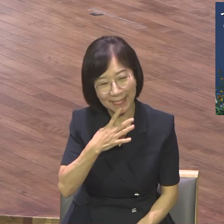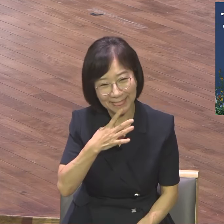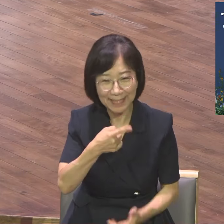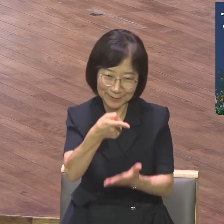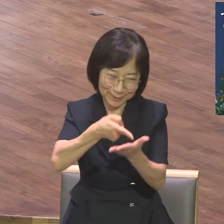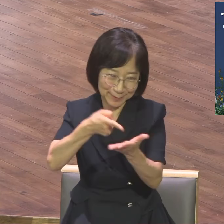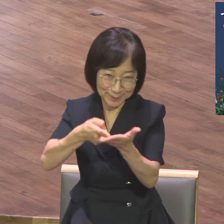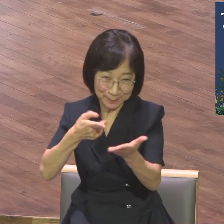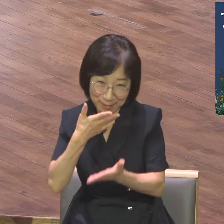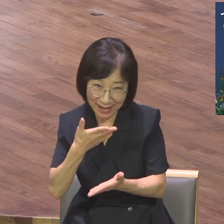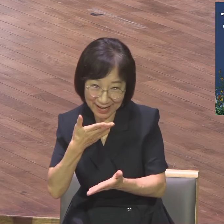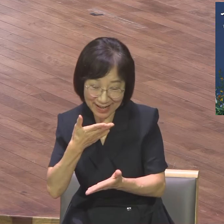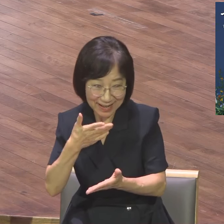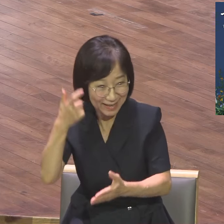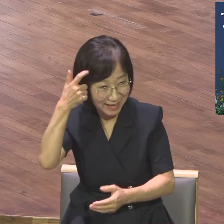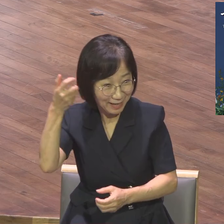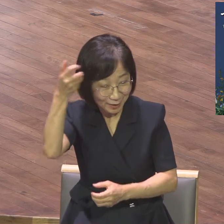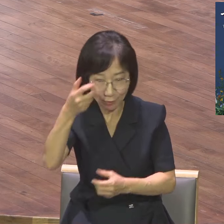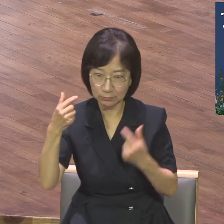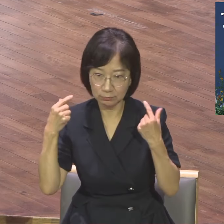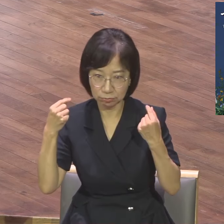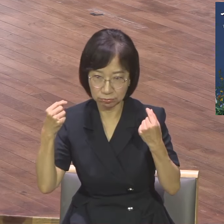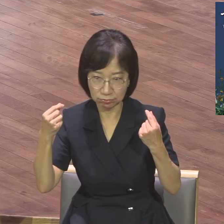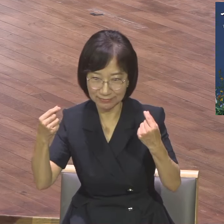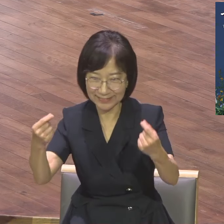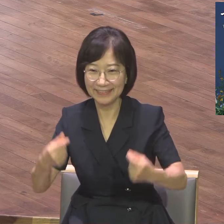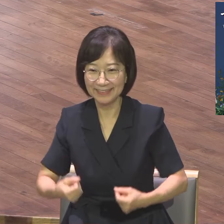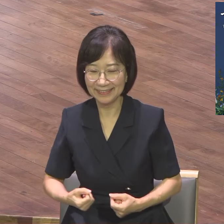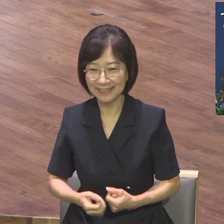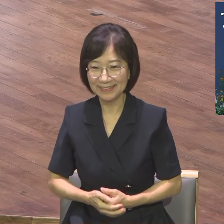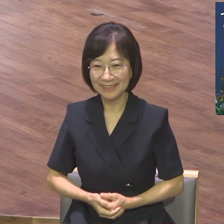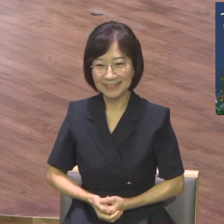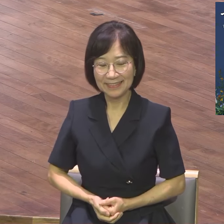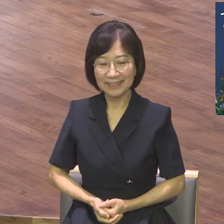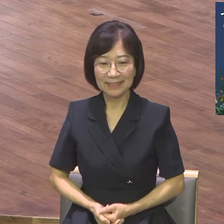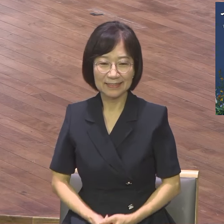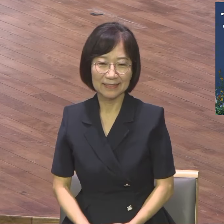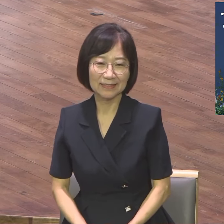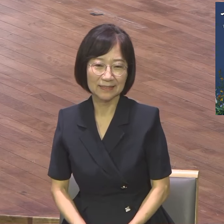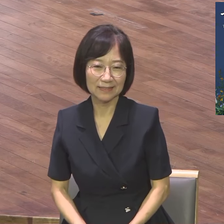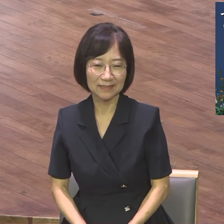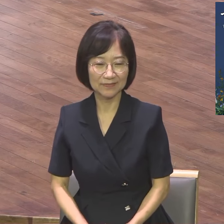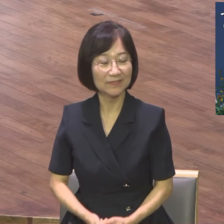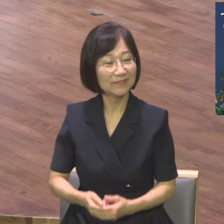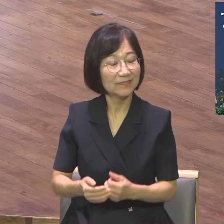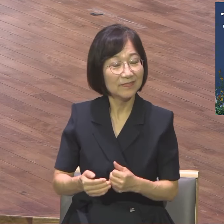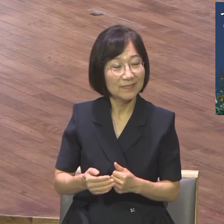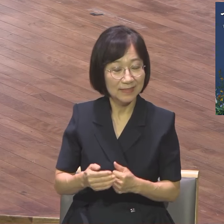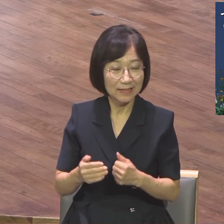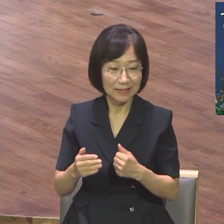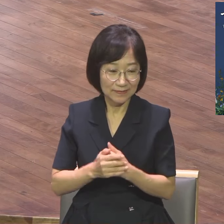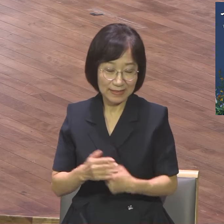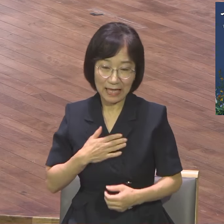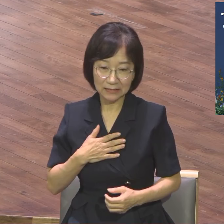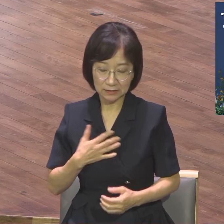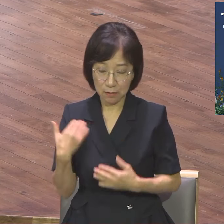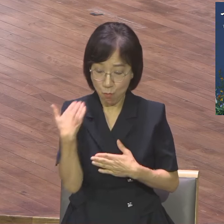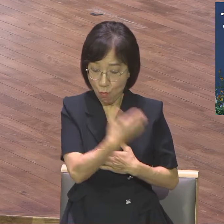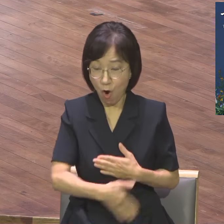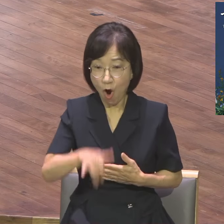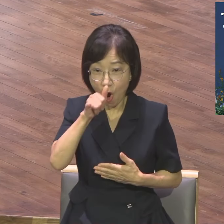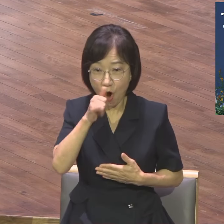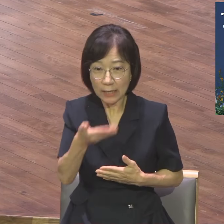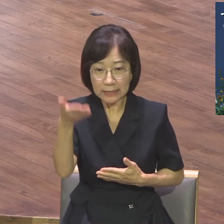아멘. 여러분이 내가 영적 존재다. 육체를 뒤집어쓴 영적